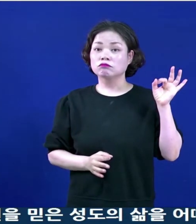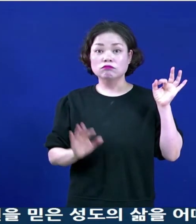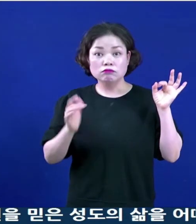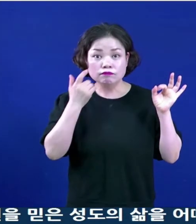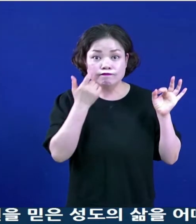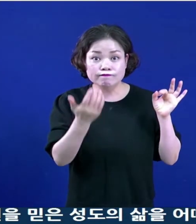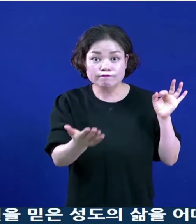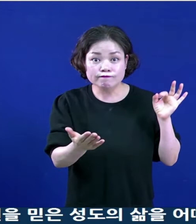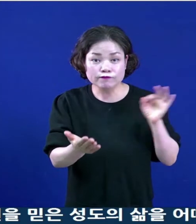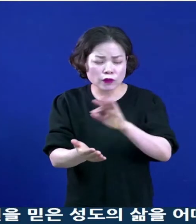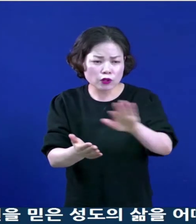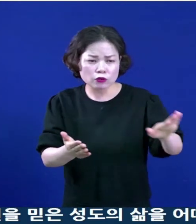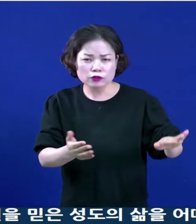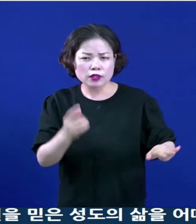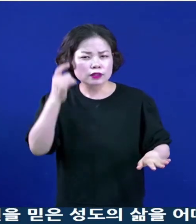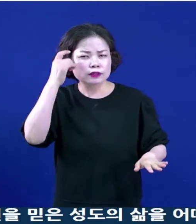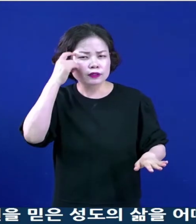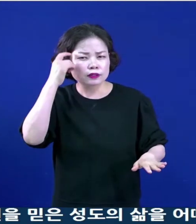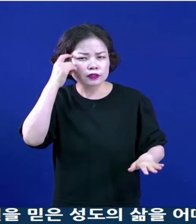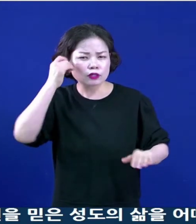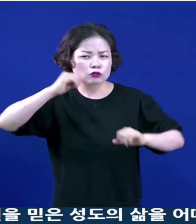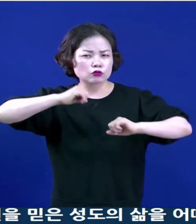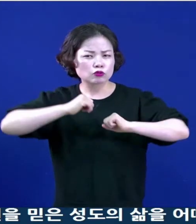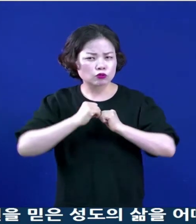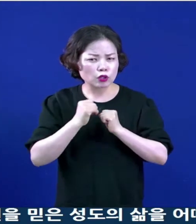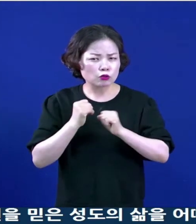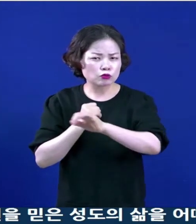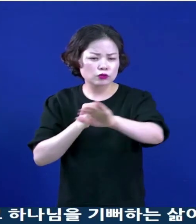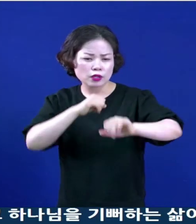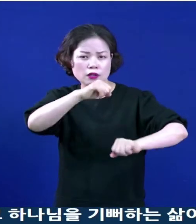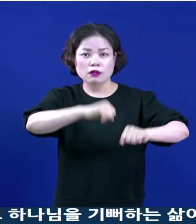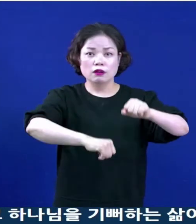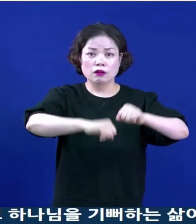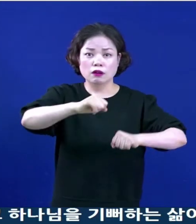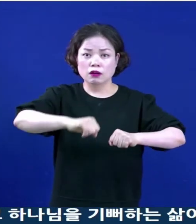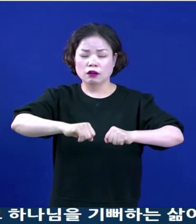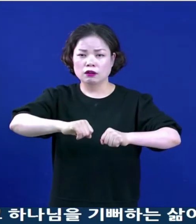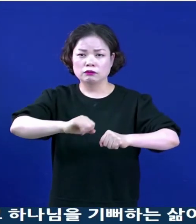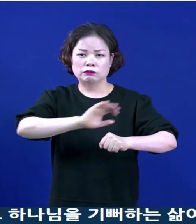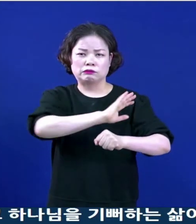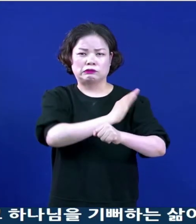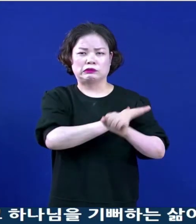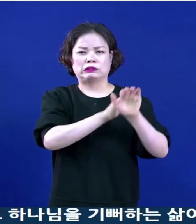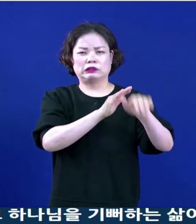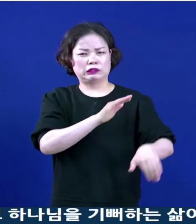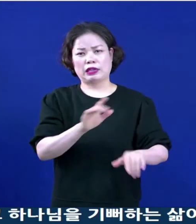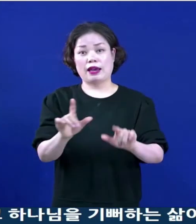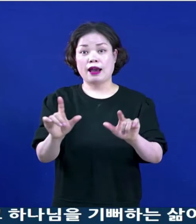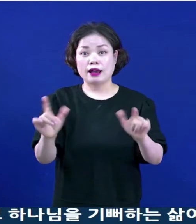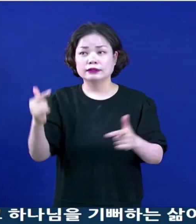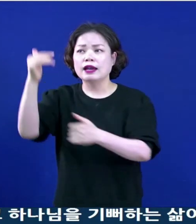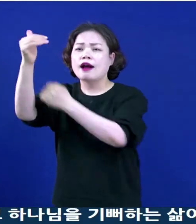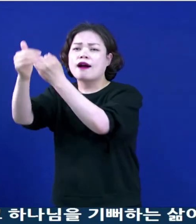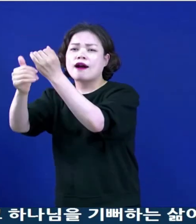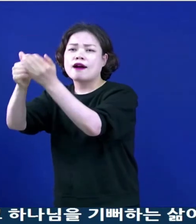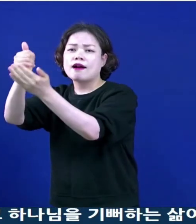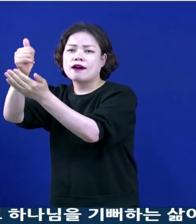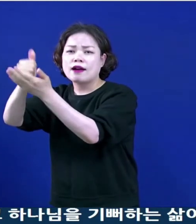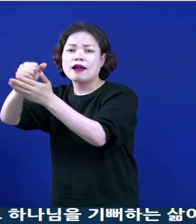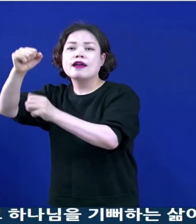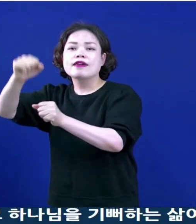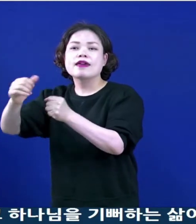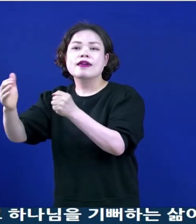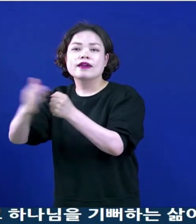되겠네요. 우리의 의지와 우리의 순종과 우리의 행함을 무력시키는 말씀이 아닙니다. 하나님께서